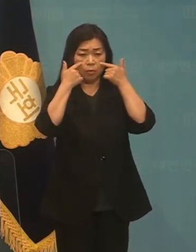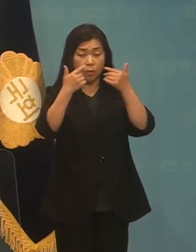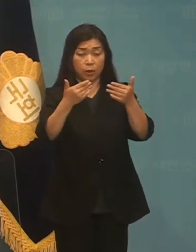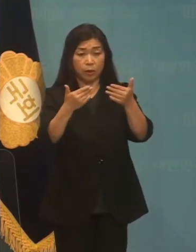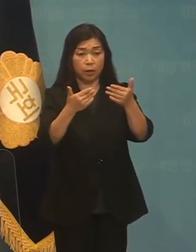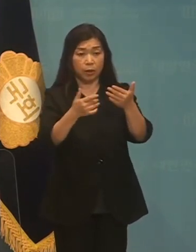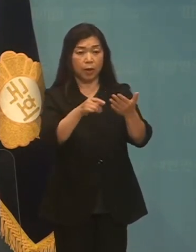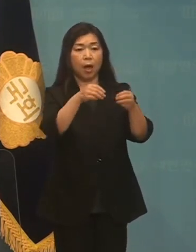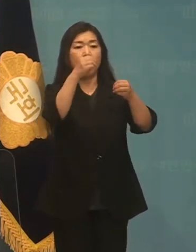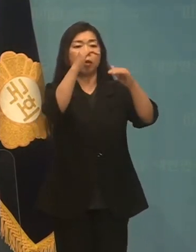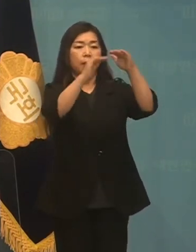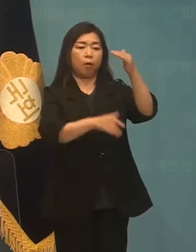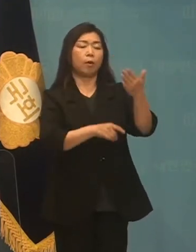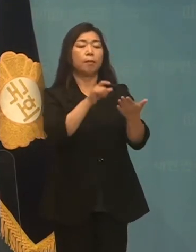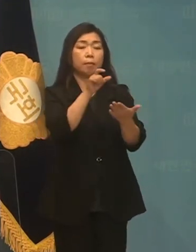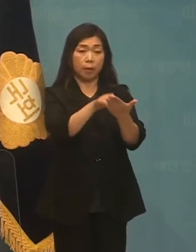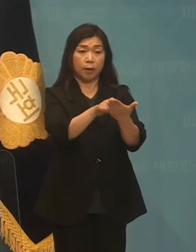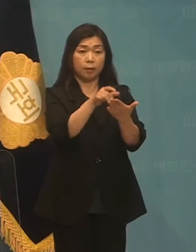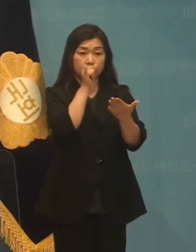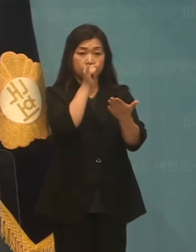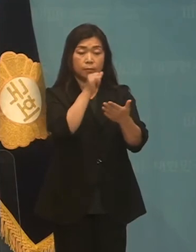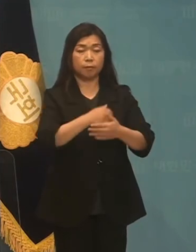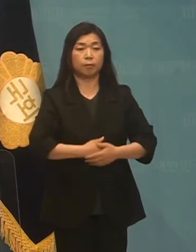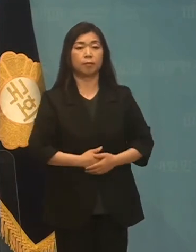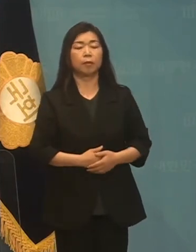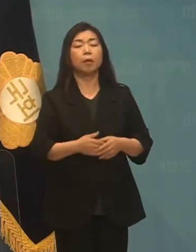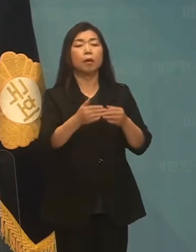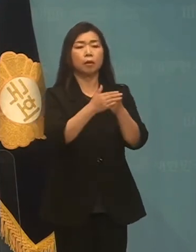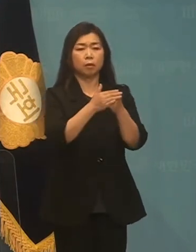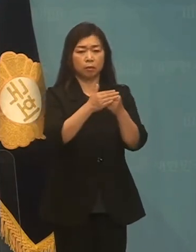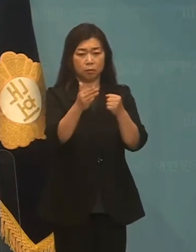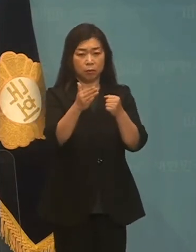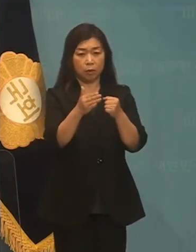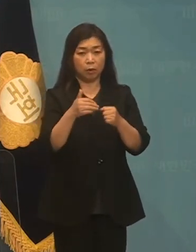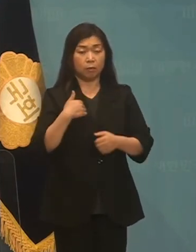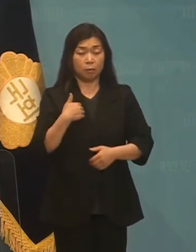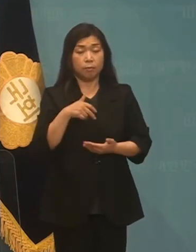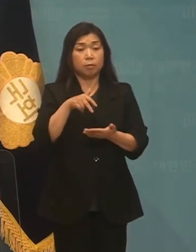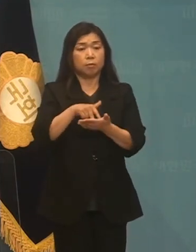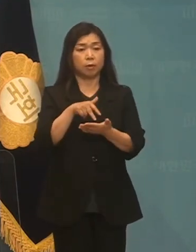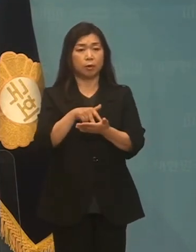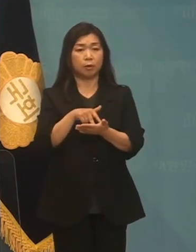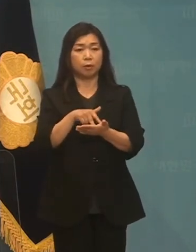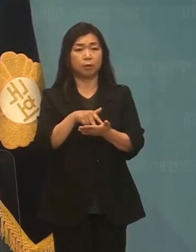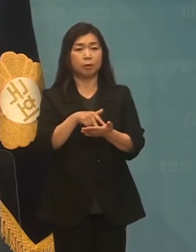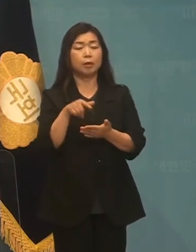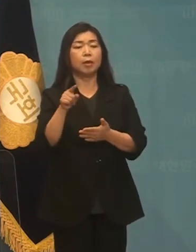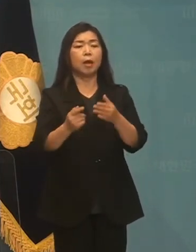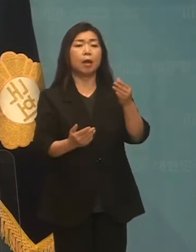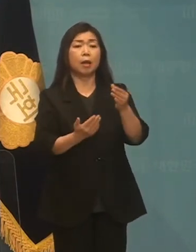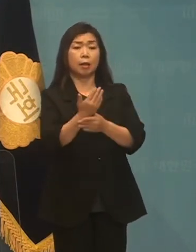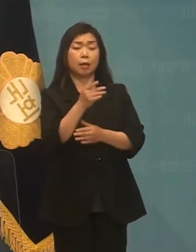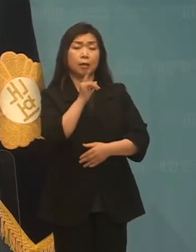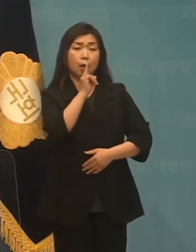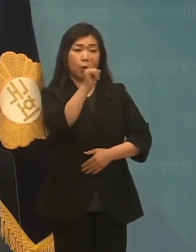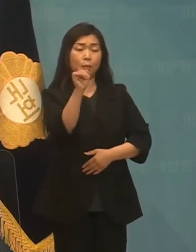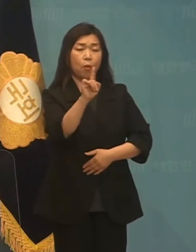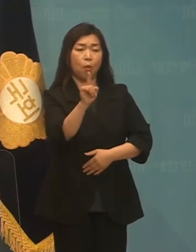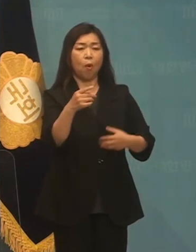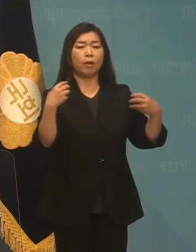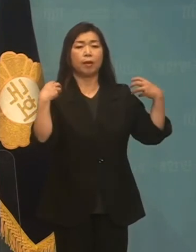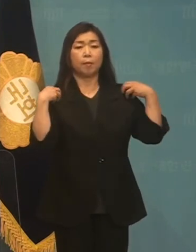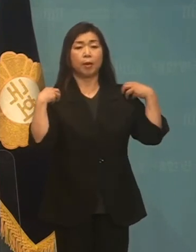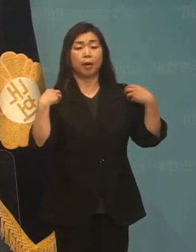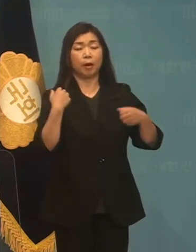분명히 적시하고 있습니다. 그래서 본 의원은 본 사건을